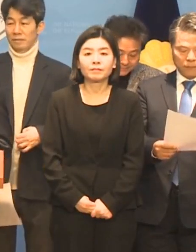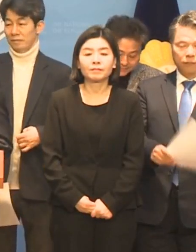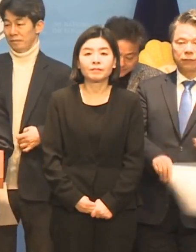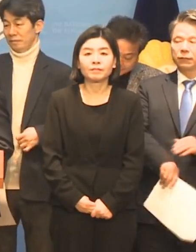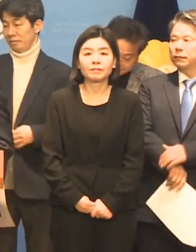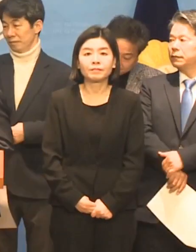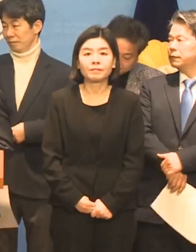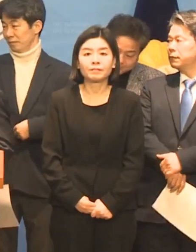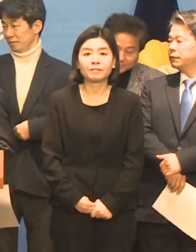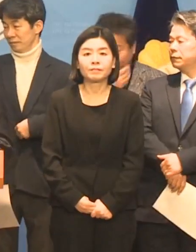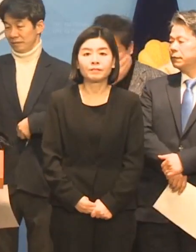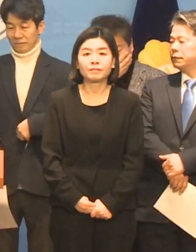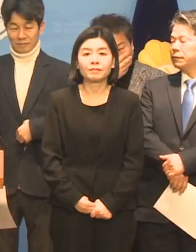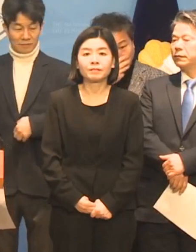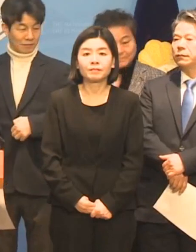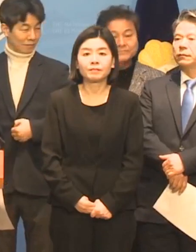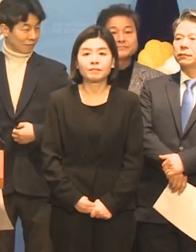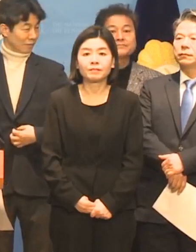소개하지 말고.